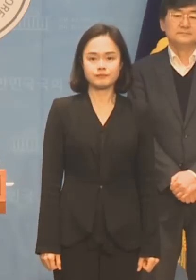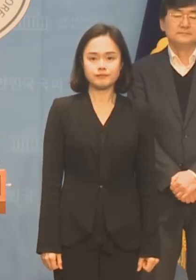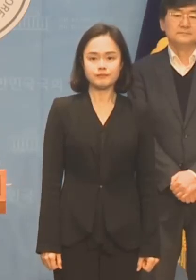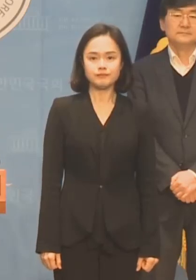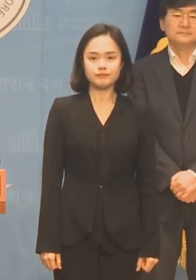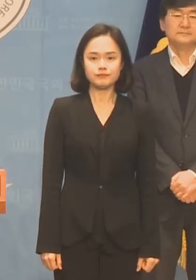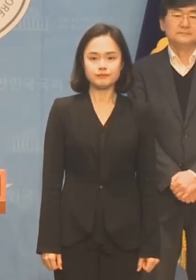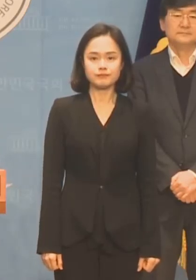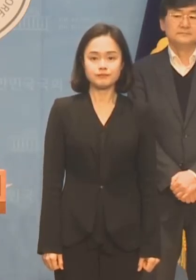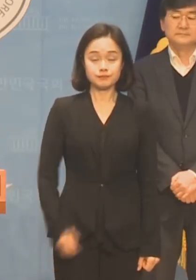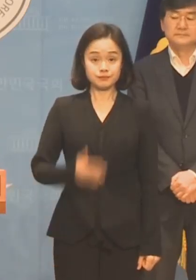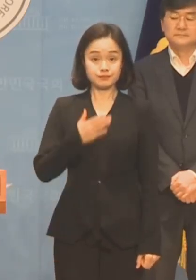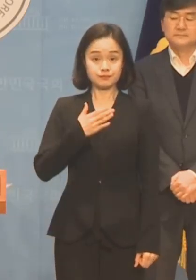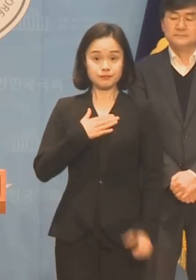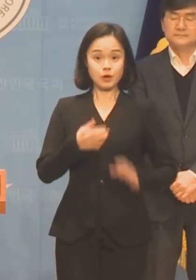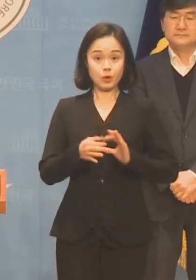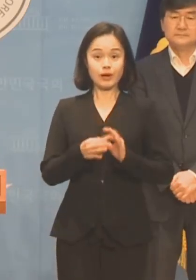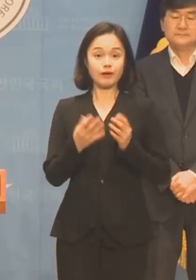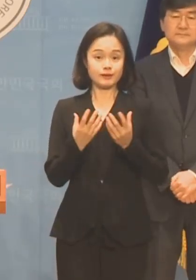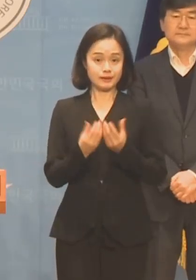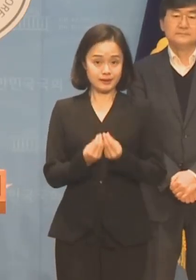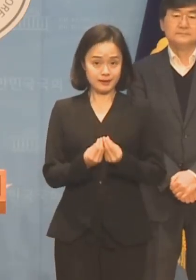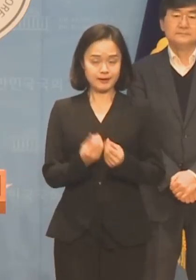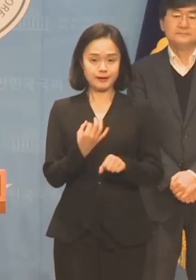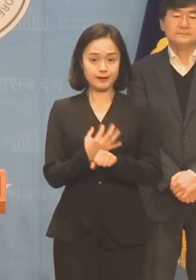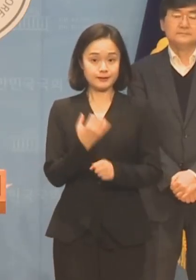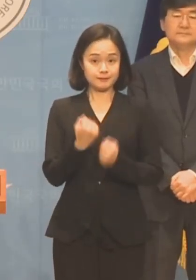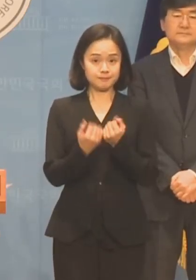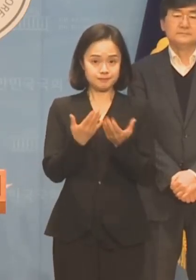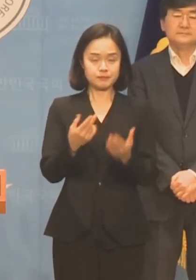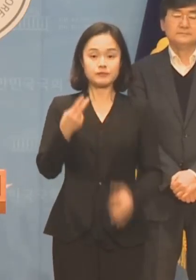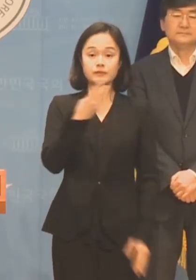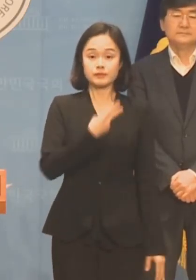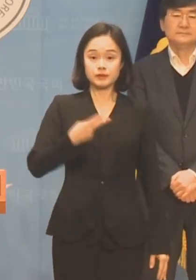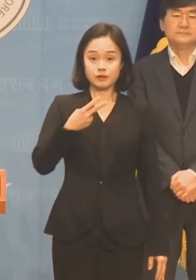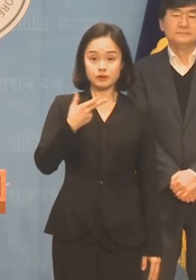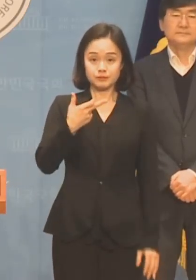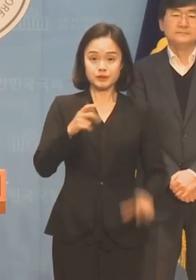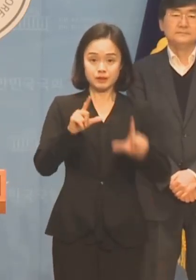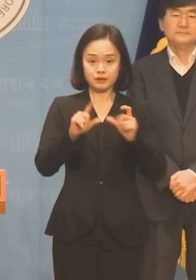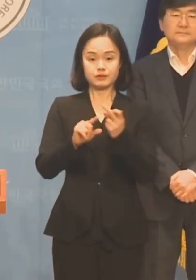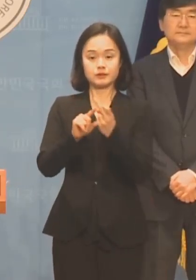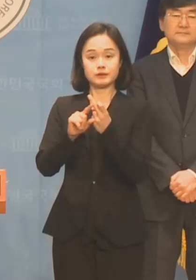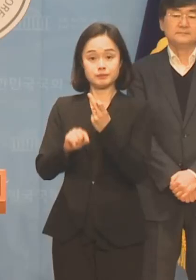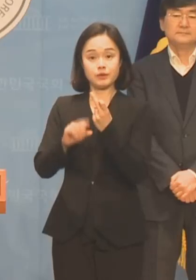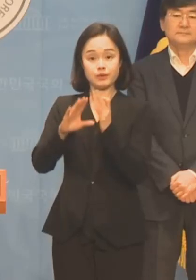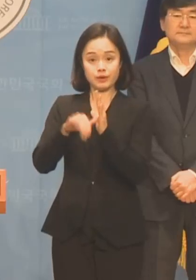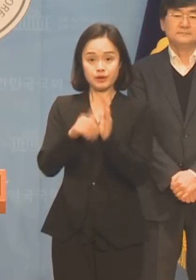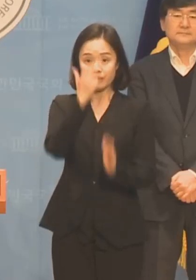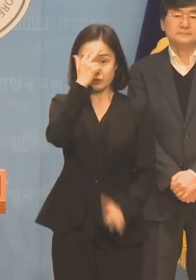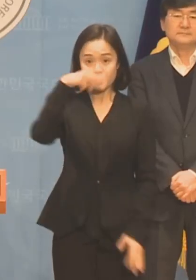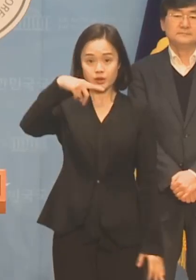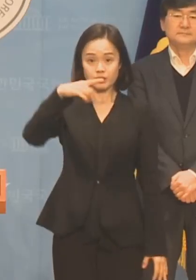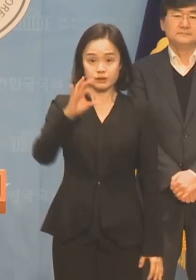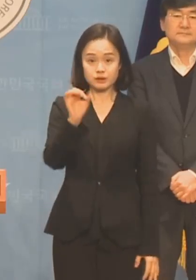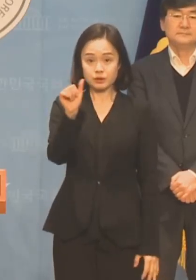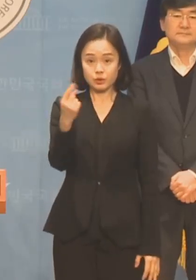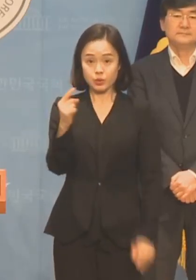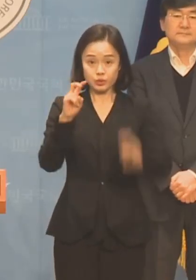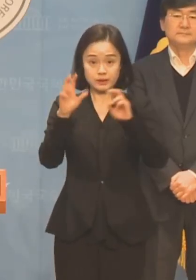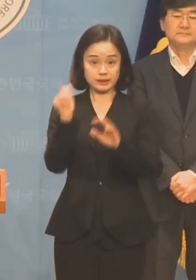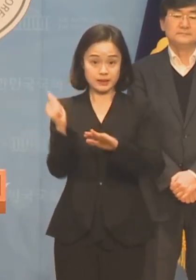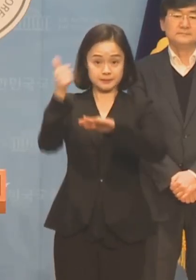간단히 이제 저의 사례에 대해서 말씀을 드리면 저는 2017년 12월에 최승호 사장이